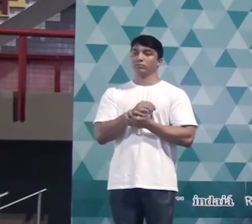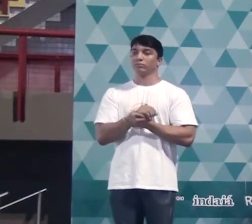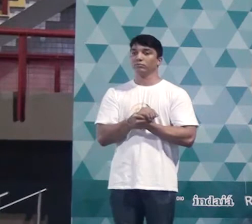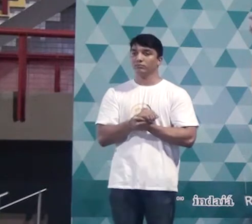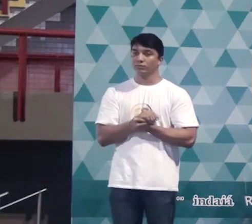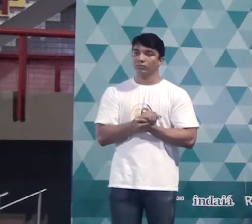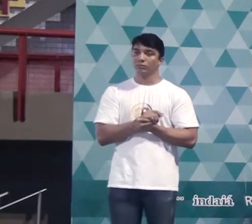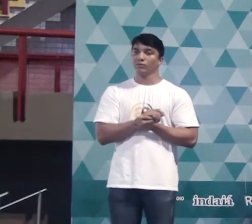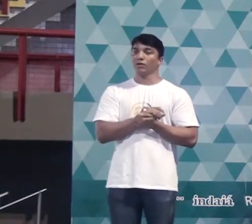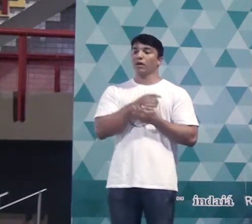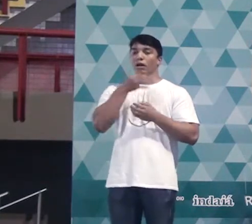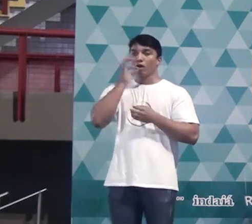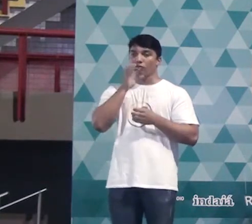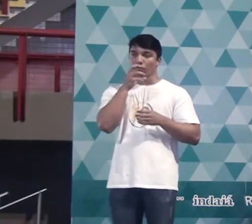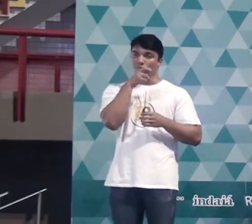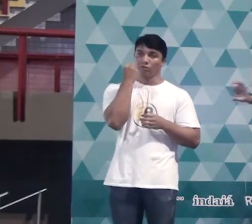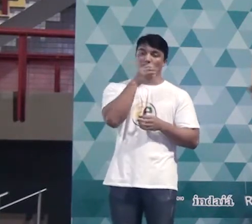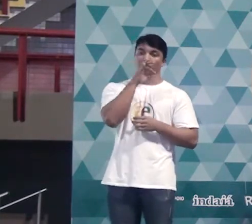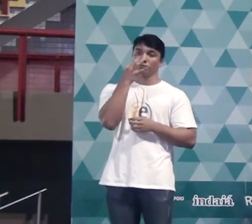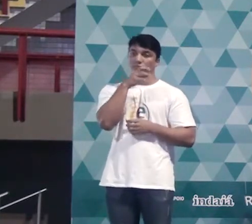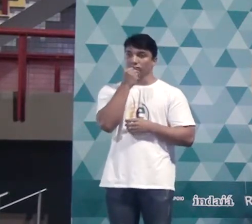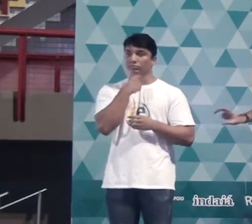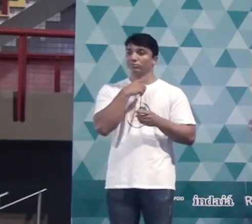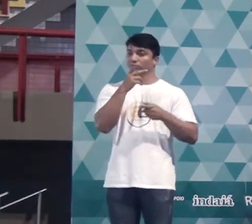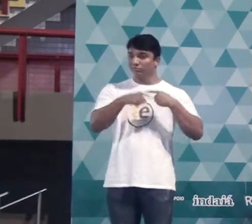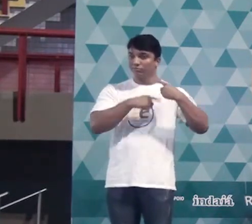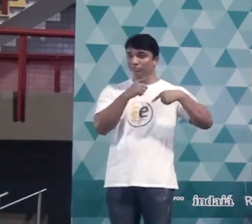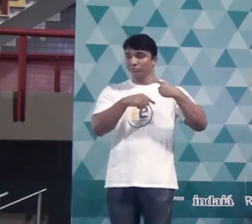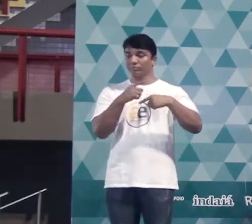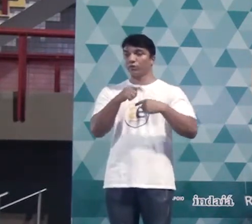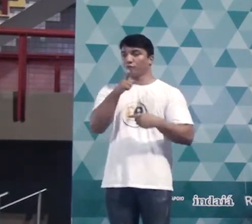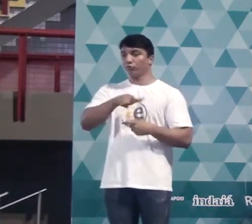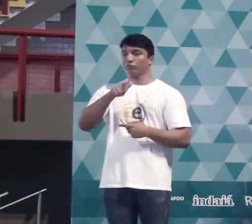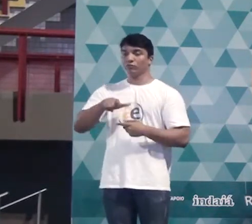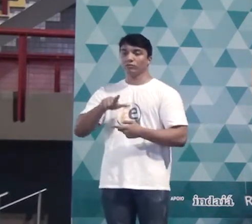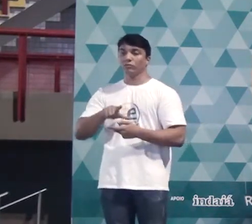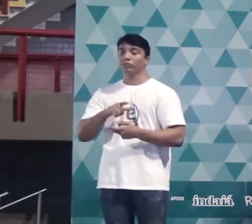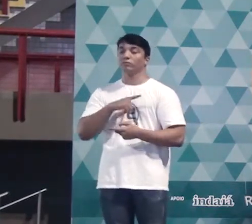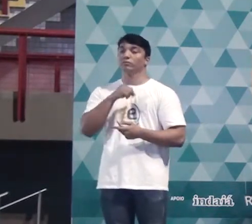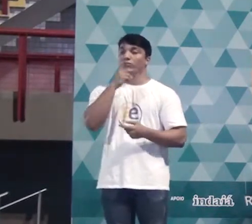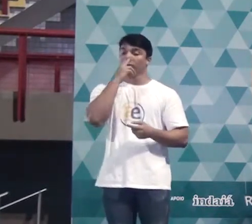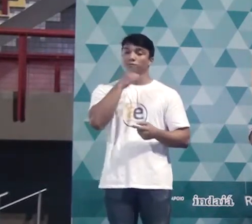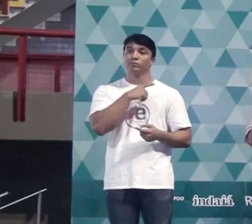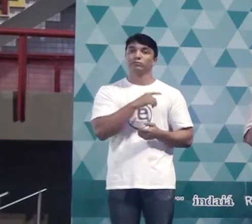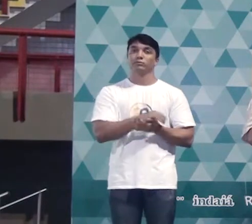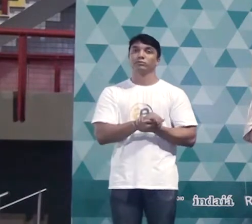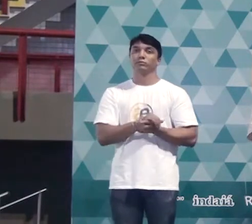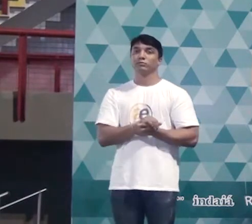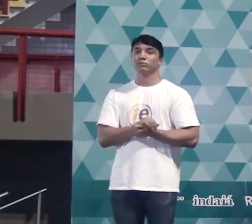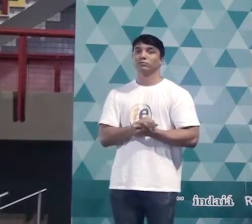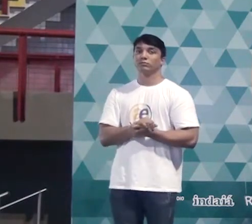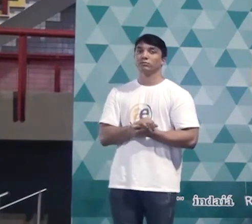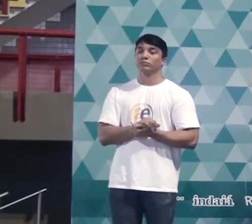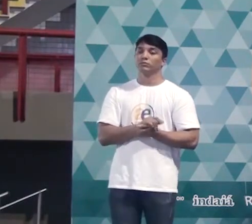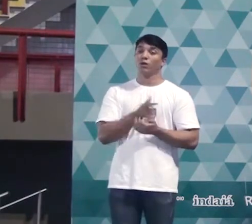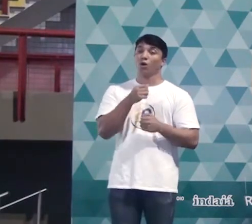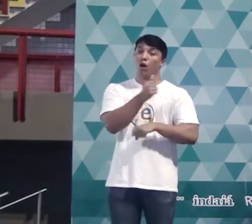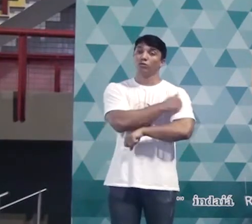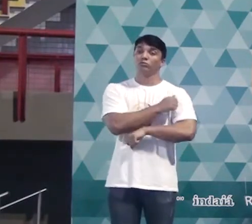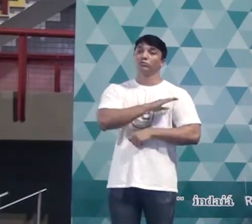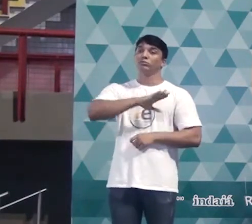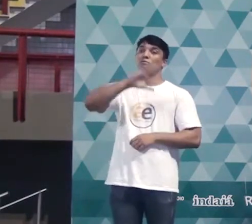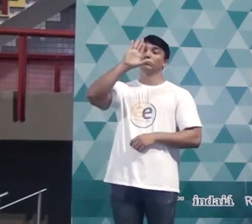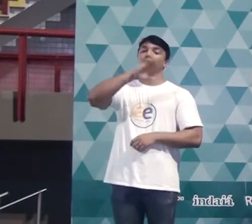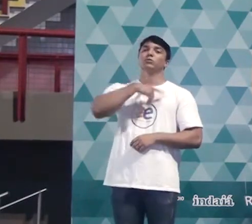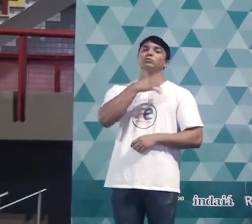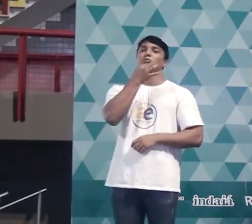pão, café com pão, café com pão, passa boi, passa boiada, café com pão. Aí um aluno lá atrás levantou o braço e falou assim: